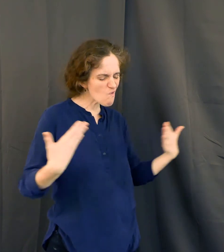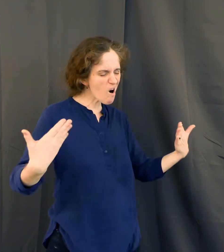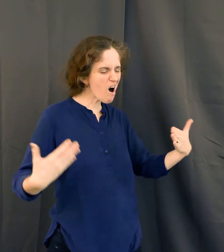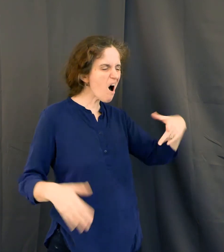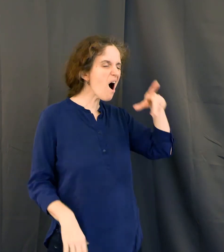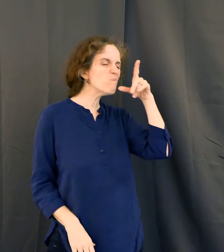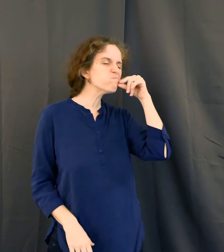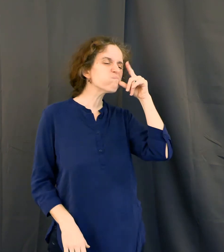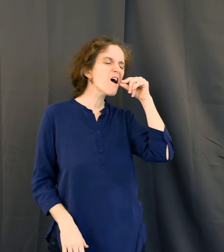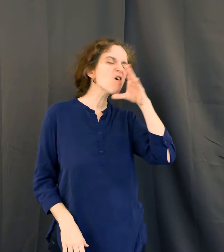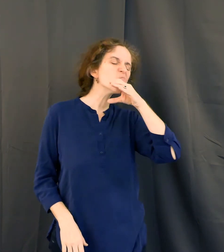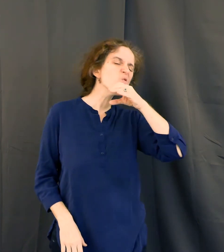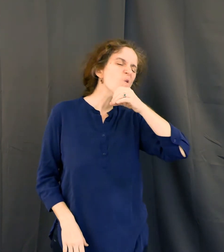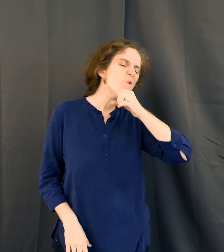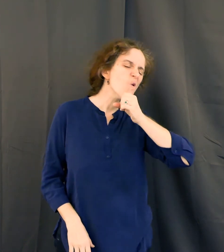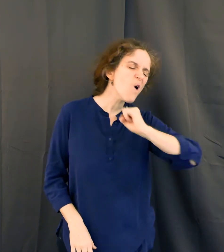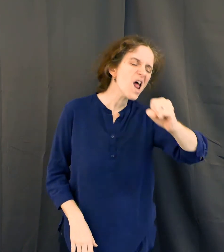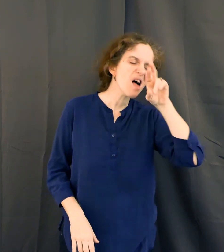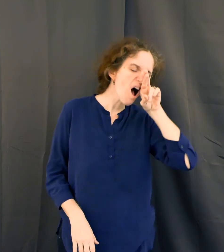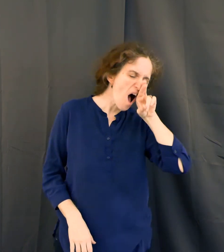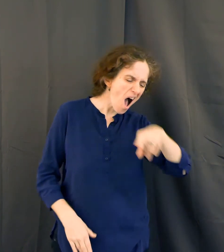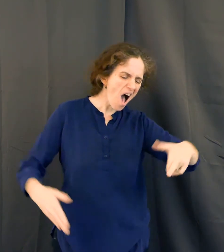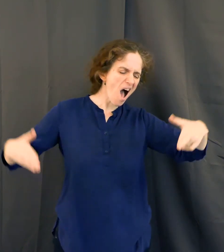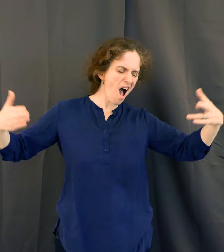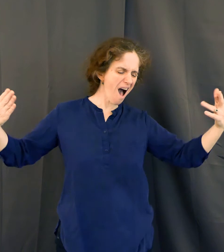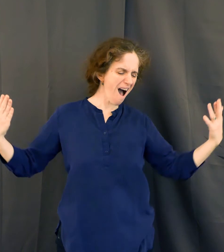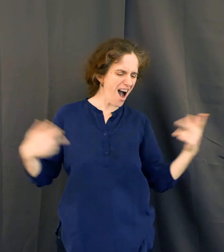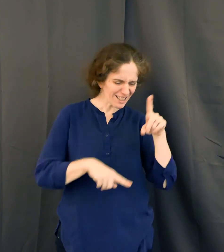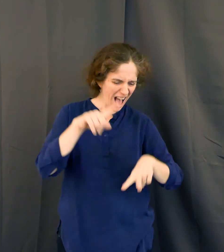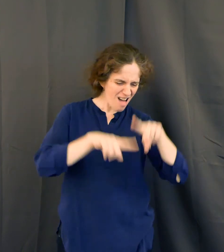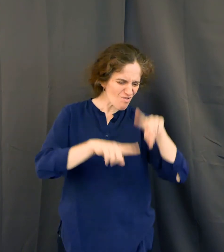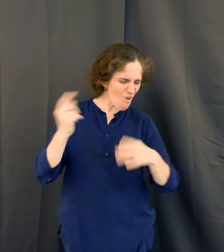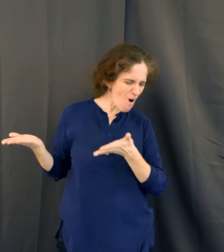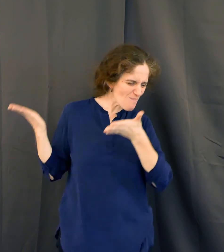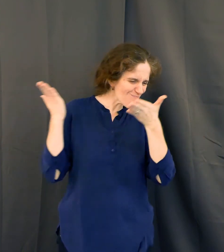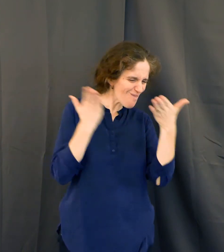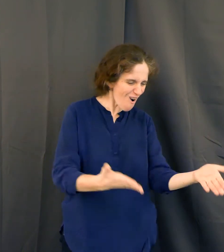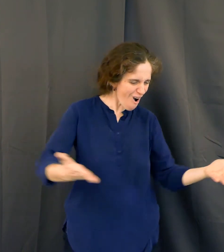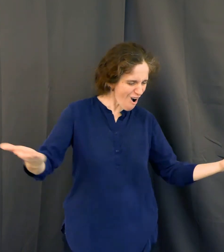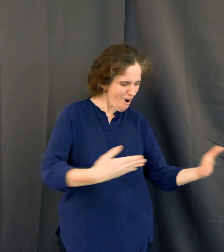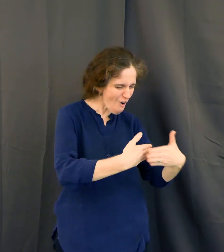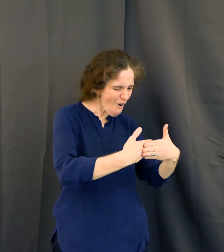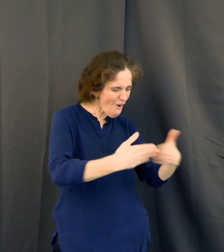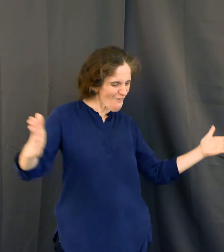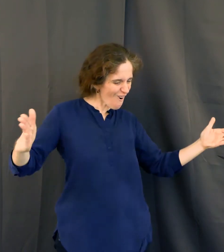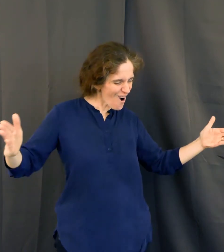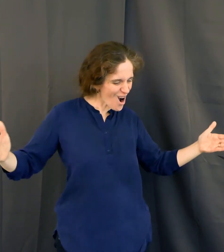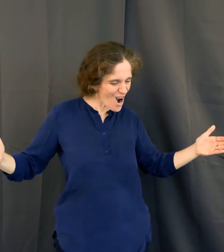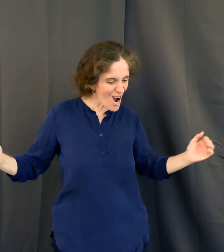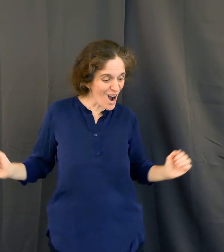C'est moi, le Père Noël des rats. J'apporte des cadeaux.